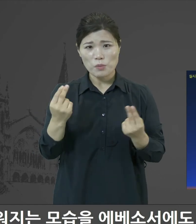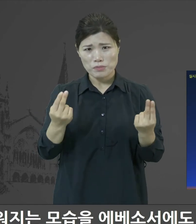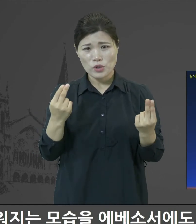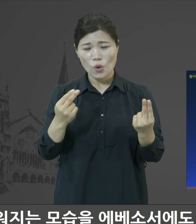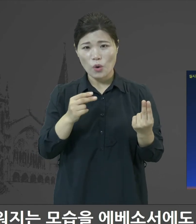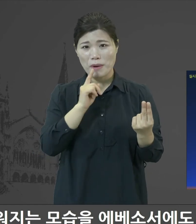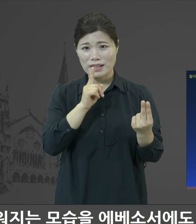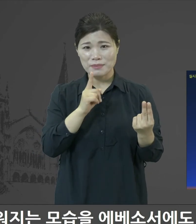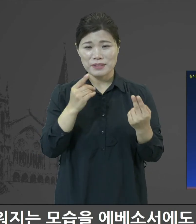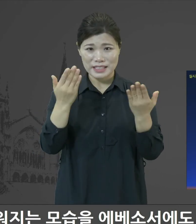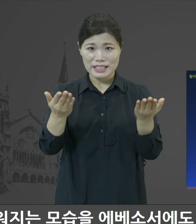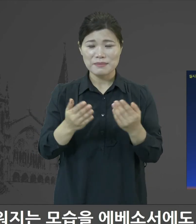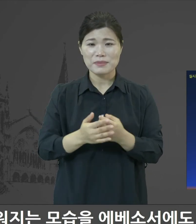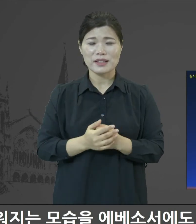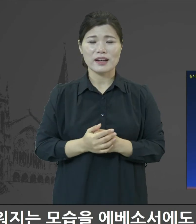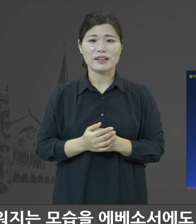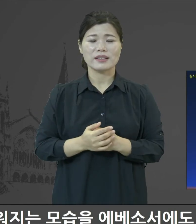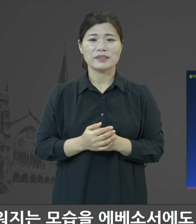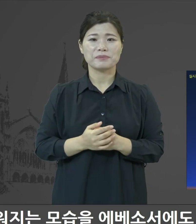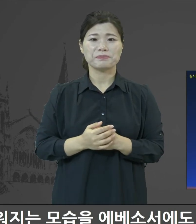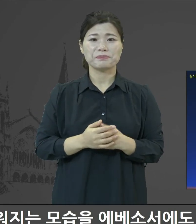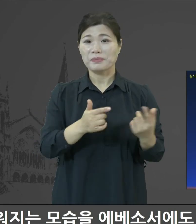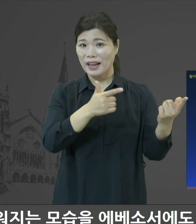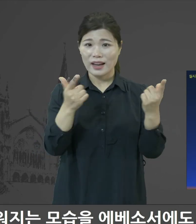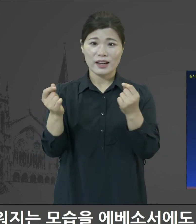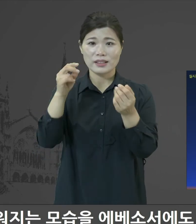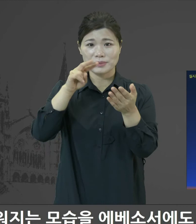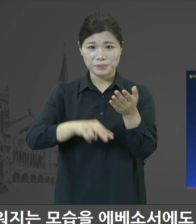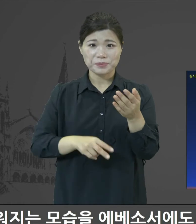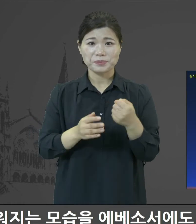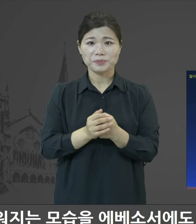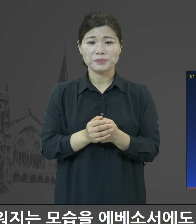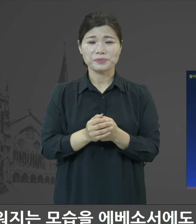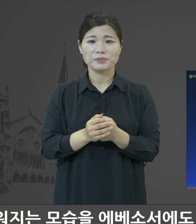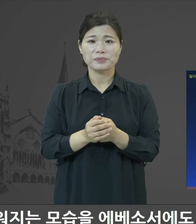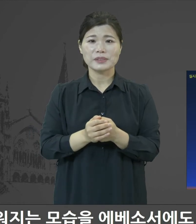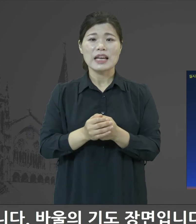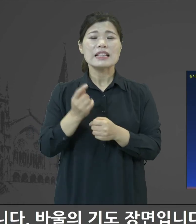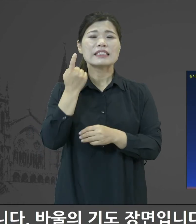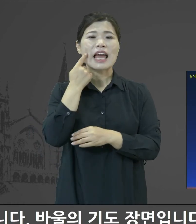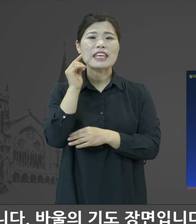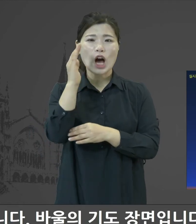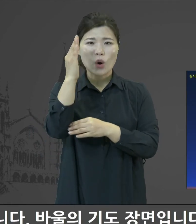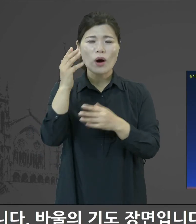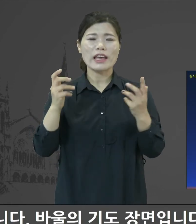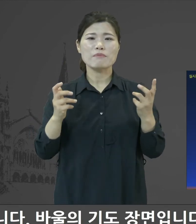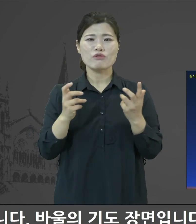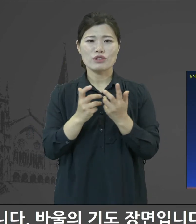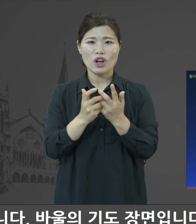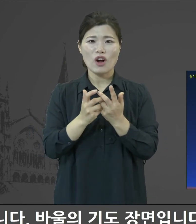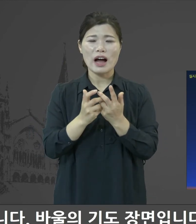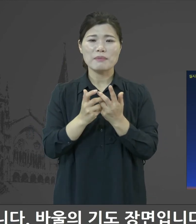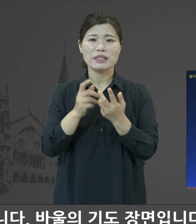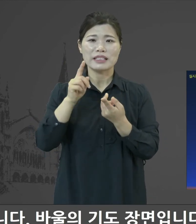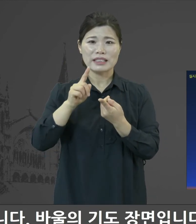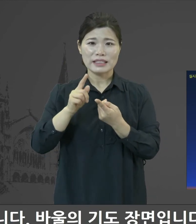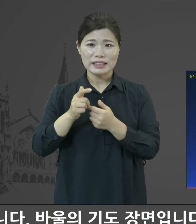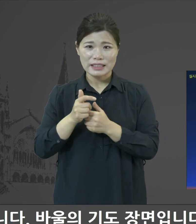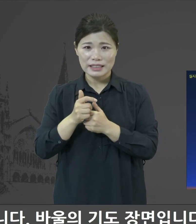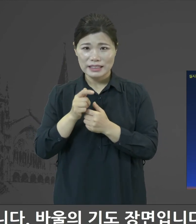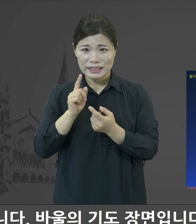됩니다. 3장 16절 찾으셨죠? 같이 읽습니다. 그의 영광의 풍성함을 따라